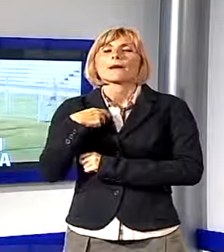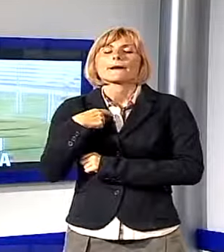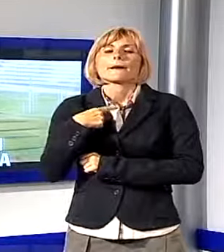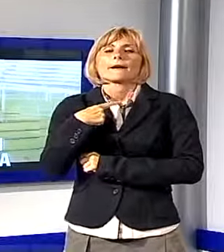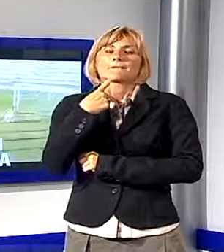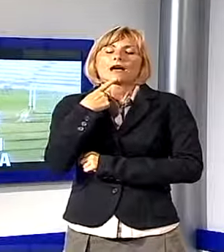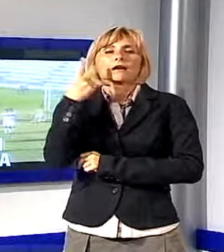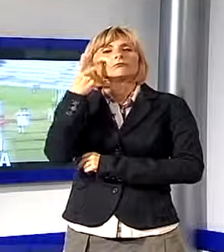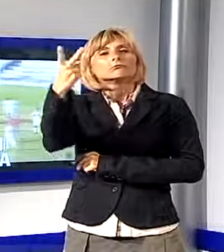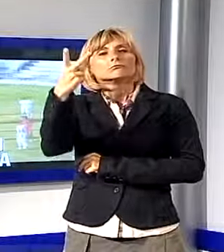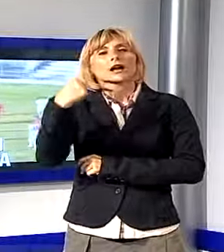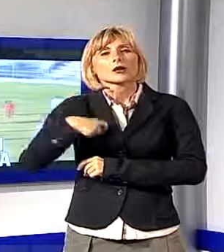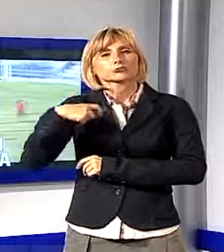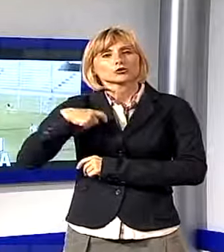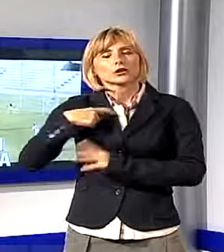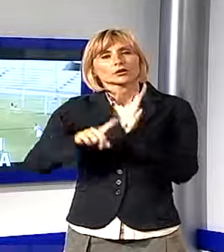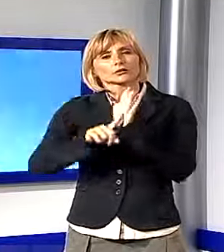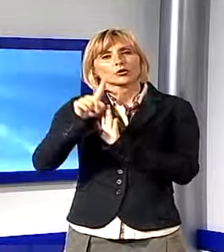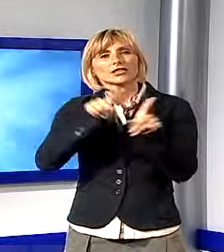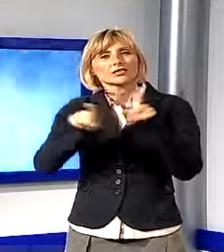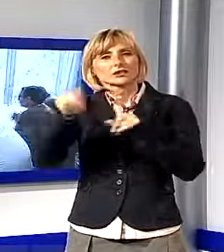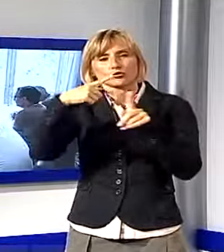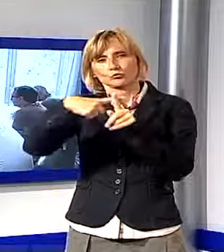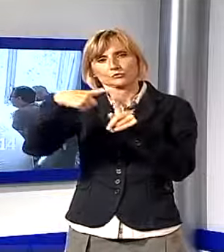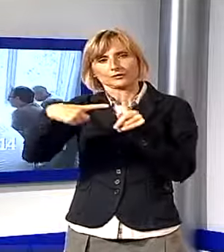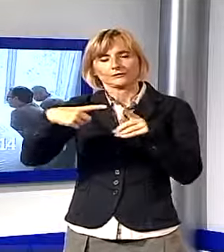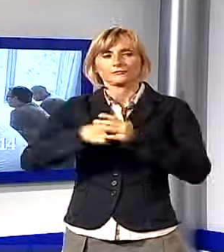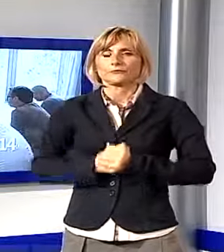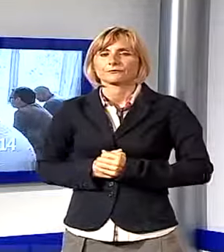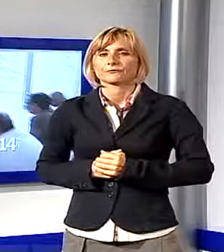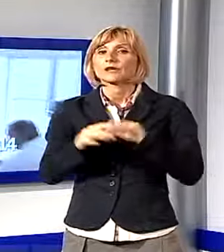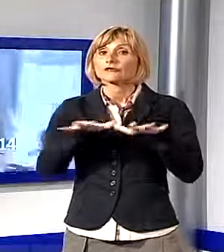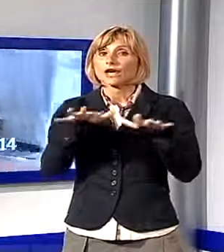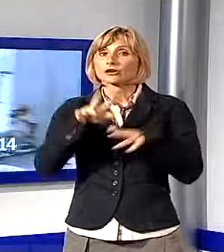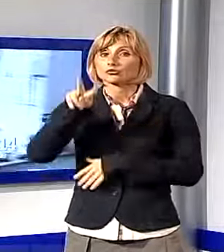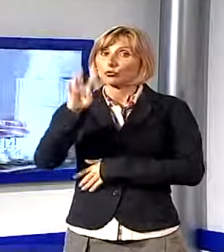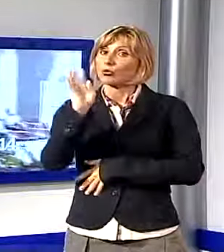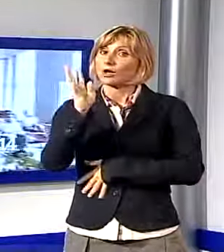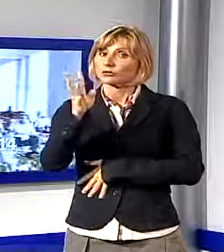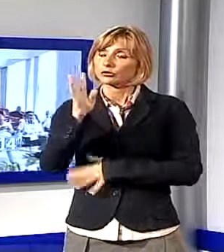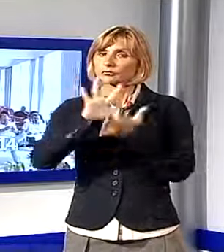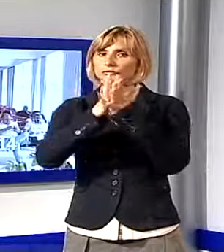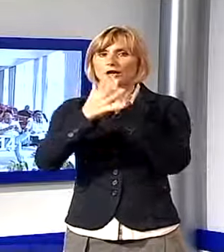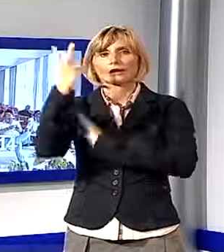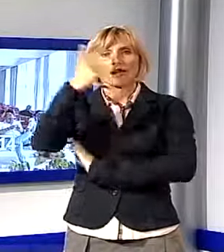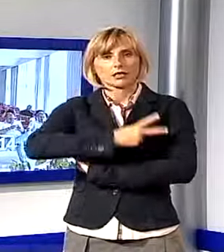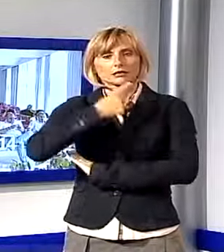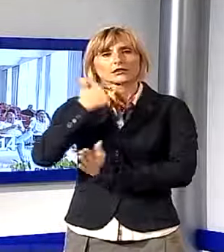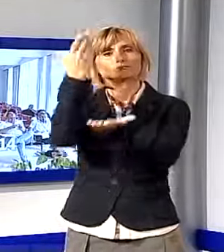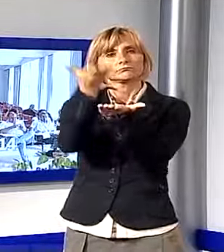indicazioni emerse sono positive. Il Viareggio 2014 è realtà, presentata dai vertici del comune la